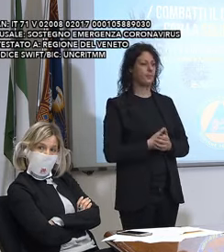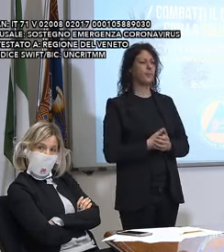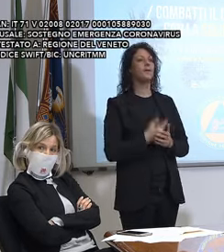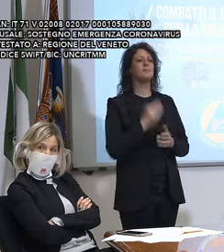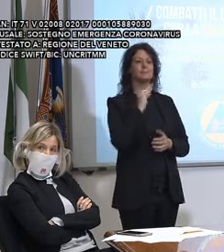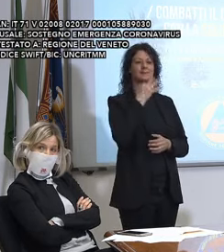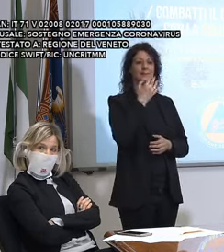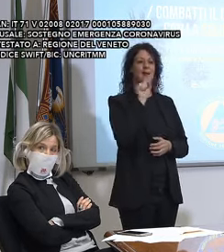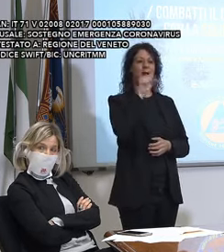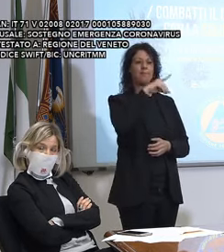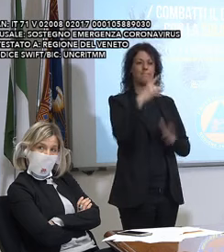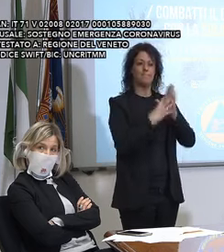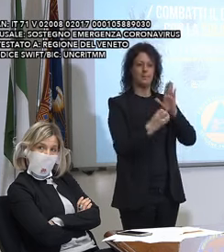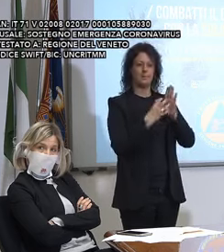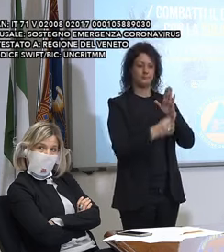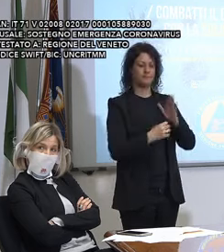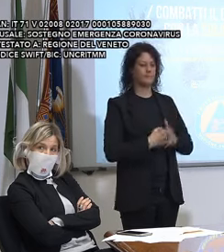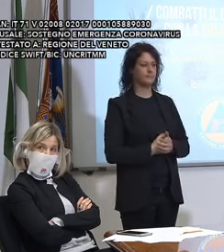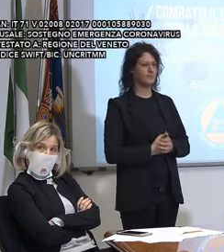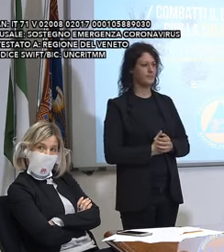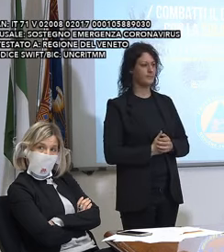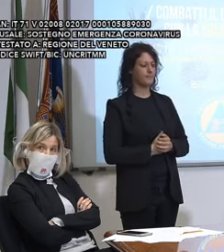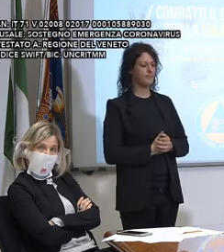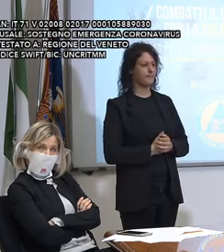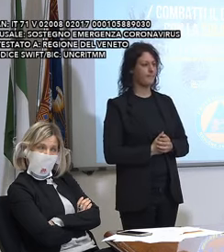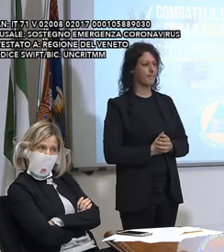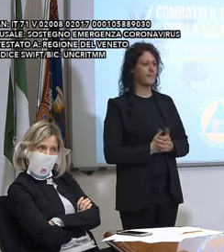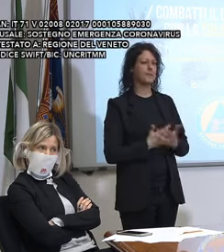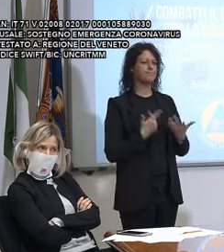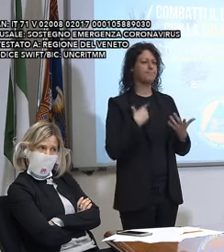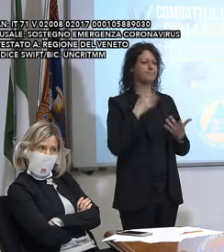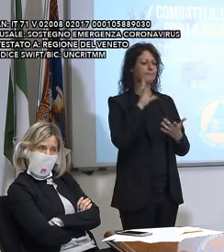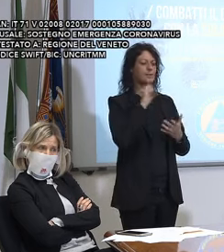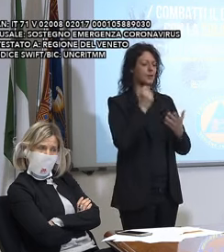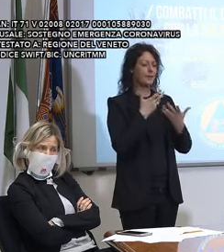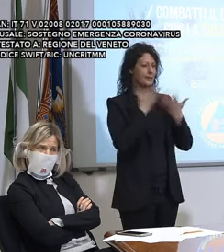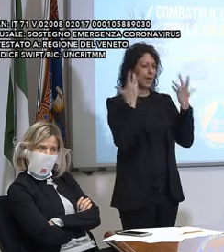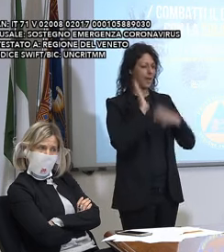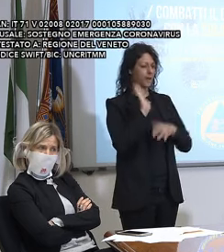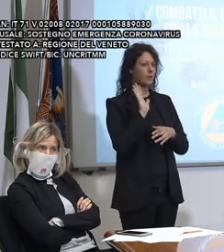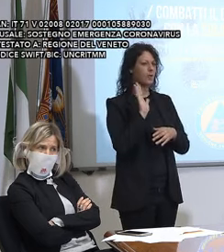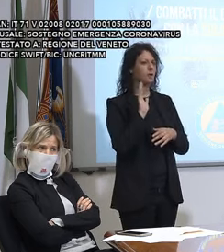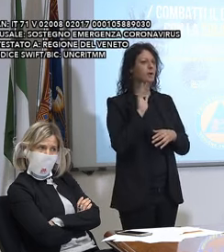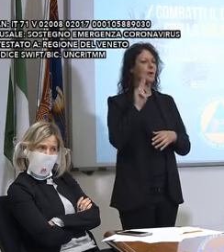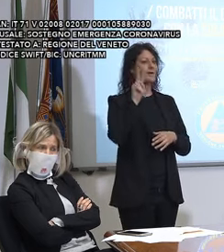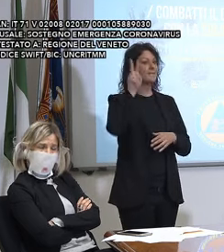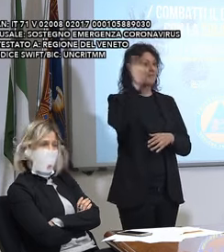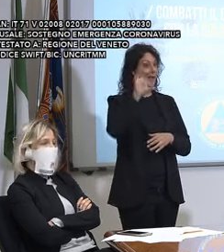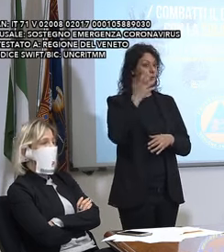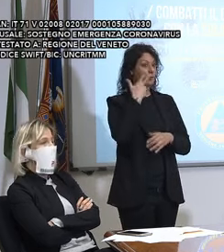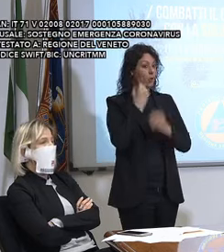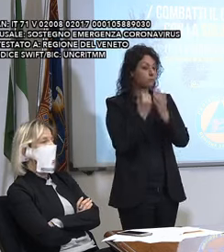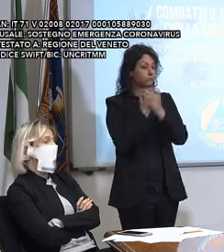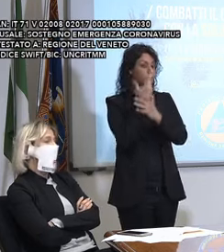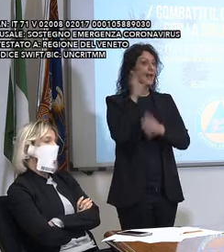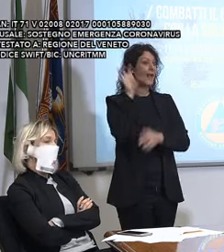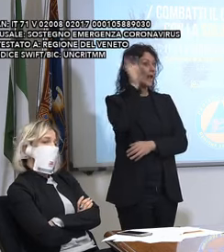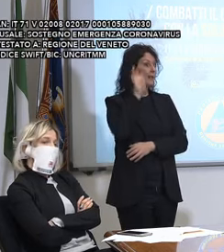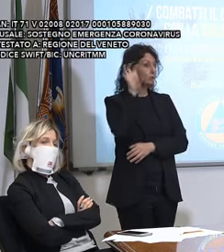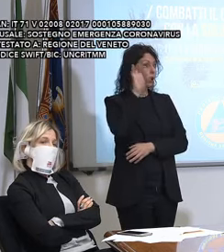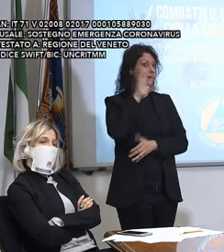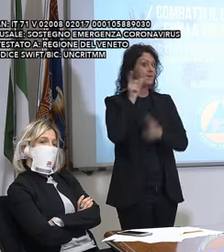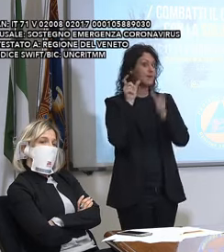dice Presidente, chiedo scusa, non mi è chiaro il passaggio su lei. Il Veneto pensa di farne una regionale e di obbligare i veneti